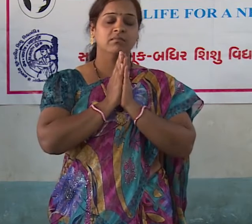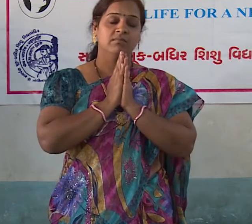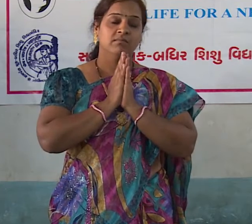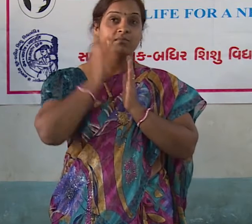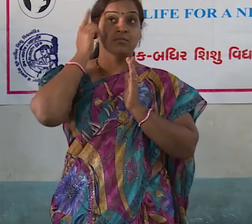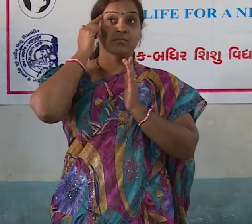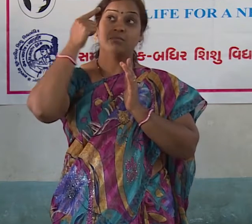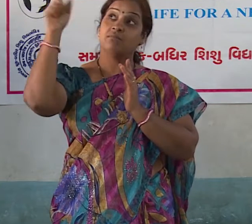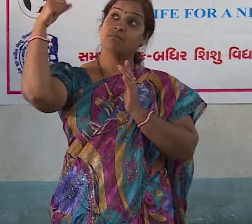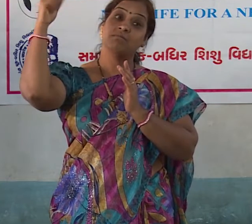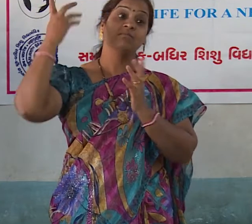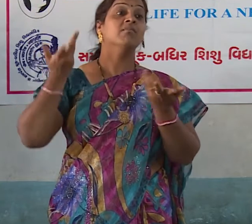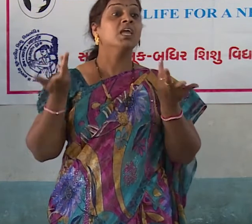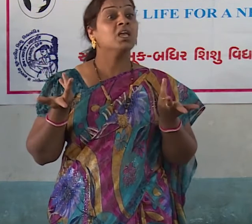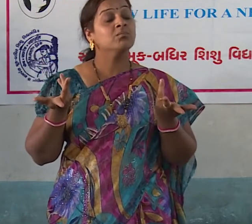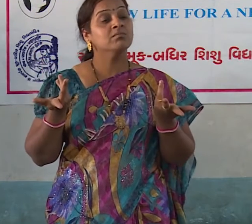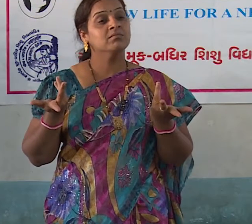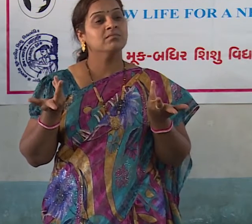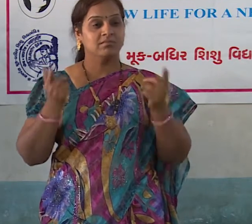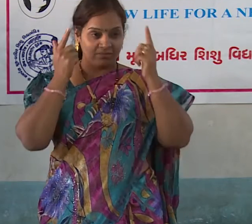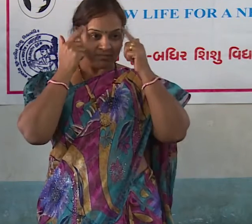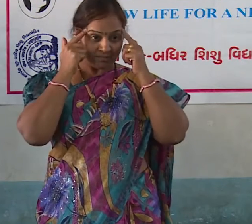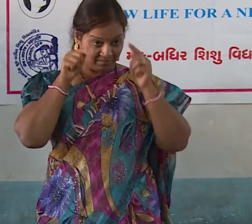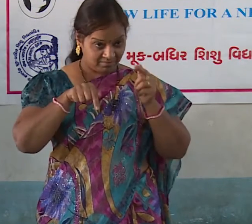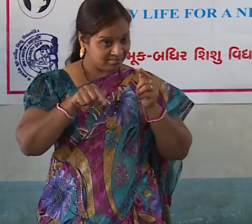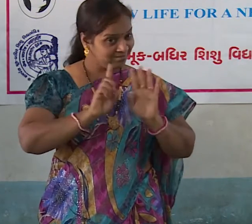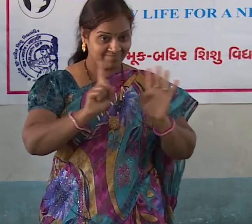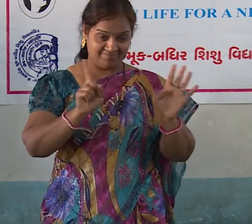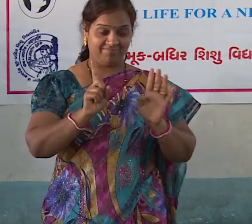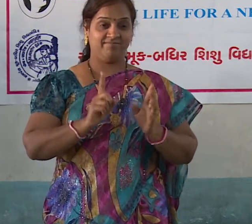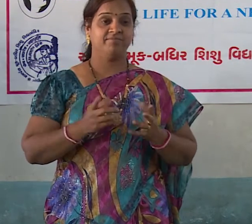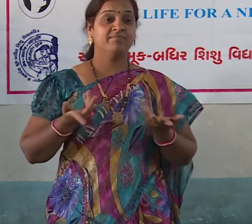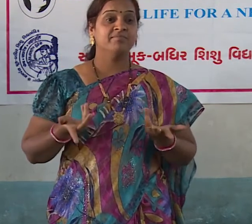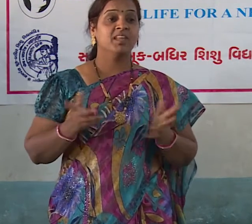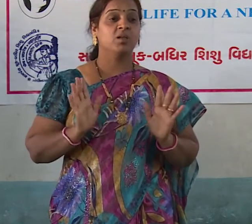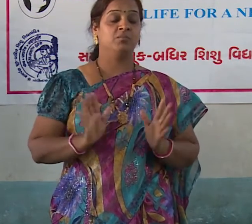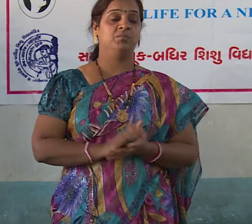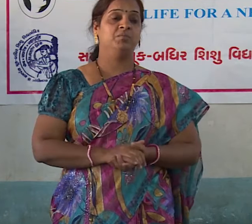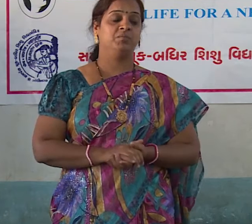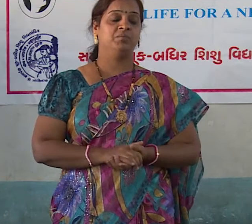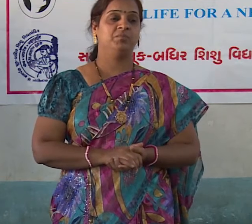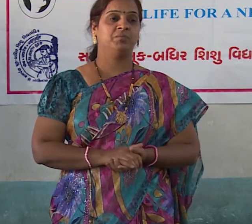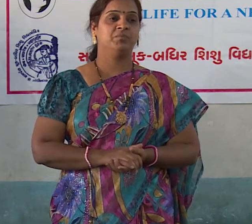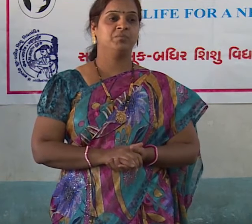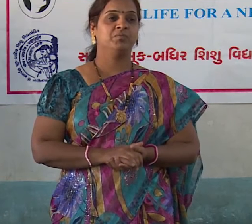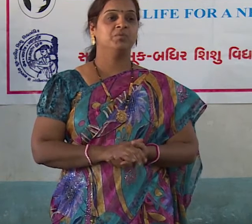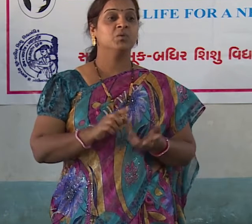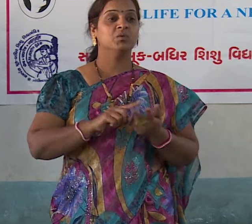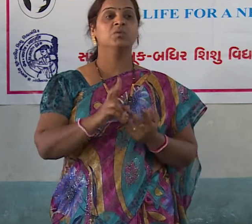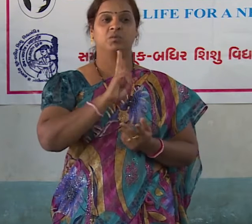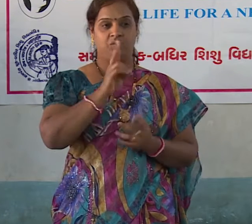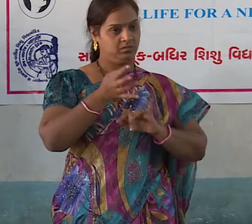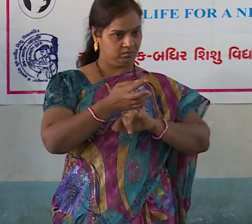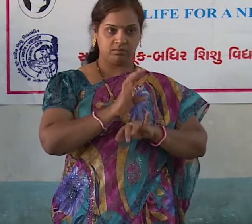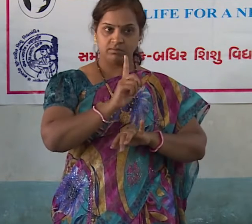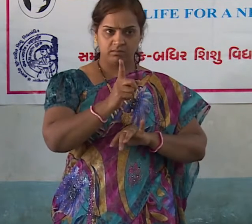क्यों? कारण वो किसी व्यक्ति से पूछता है तो उधर से दूसरा व्यक्ति उसको